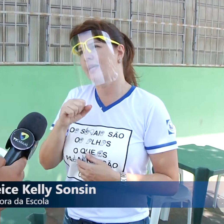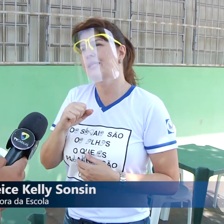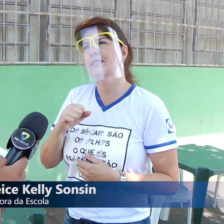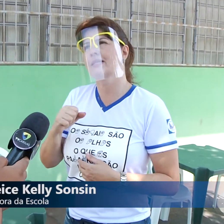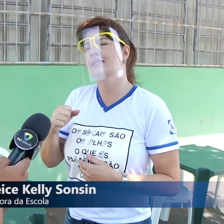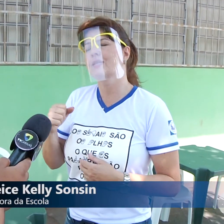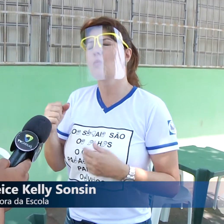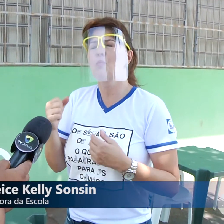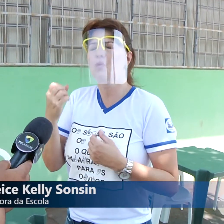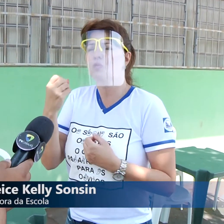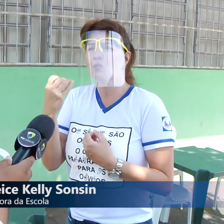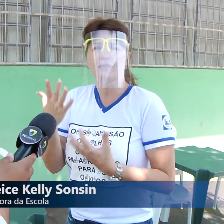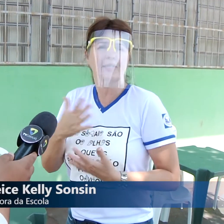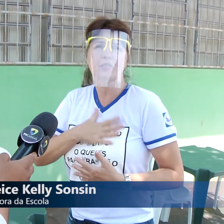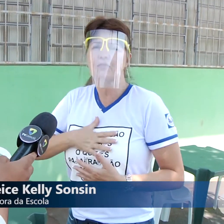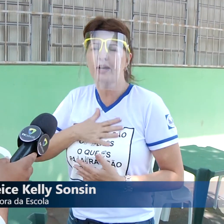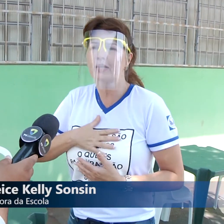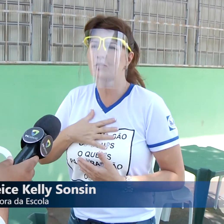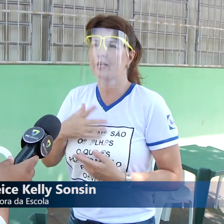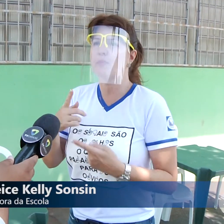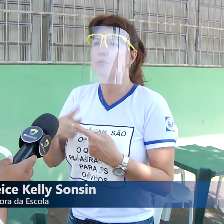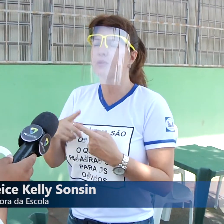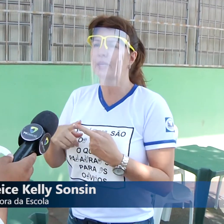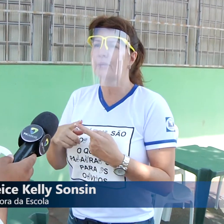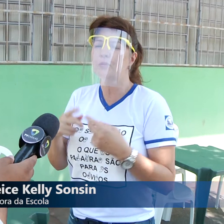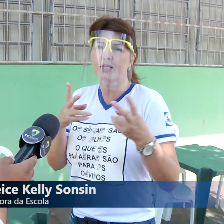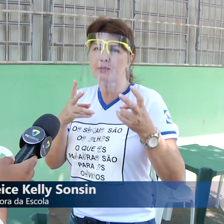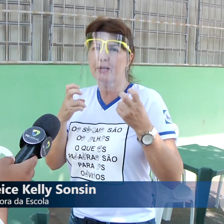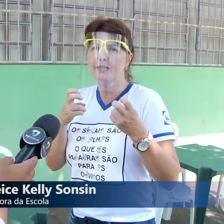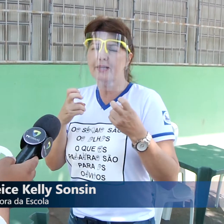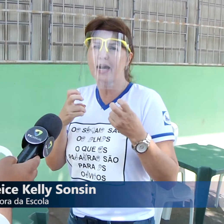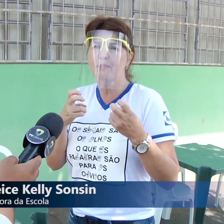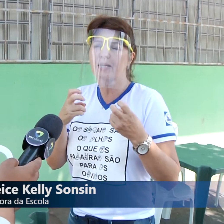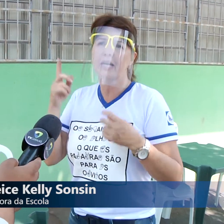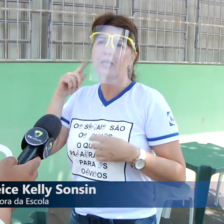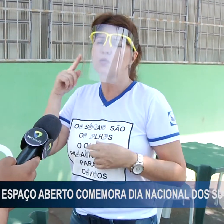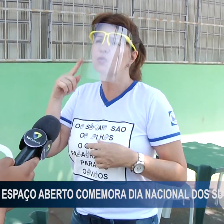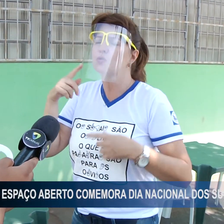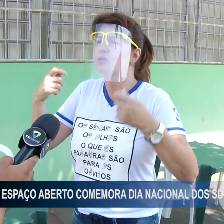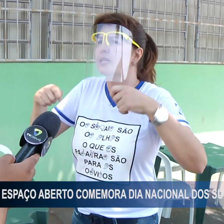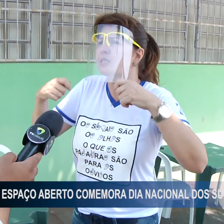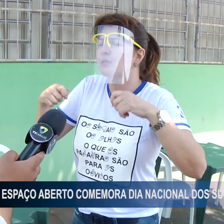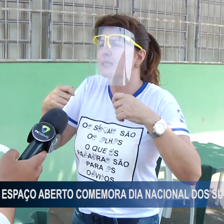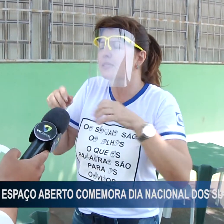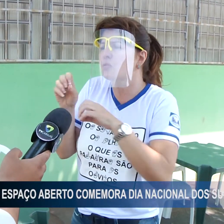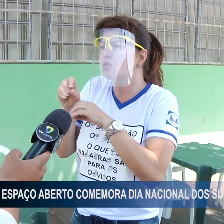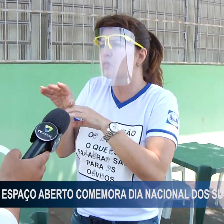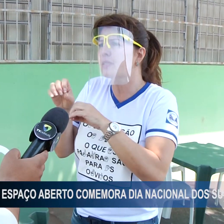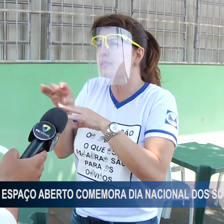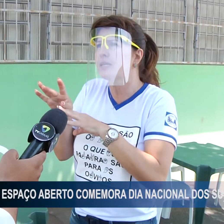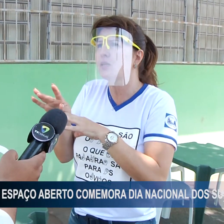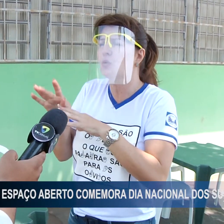eles estão muito satisfeitos, né? Por quê? Porque eles percebem que os surdos precisam de um ensino